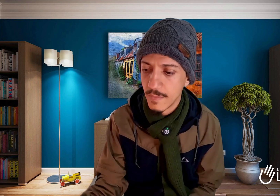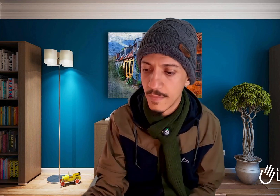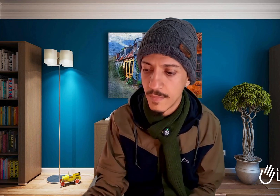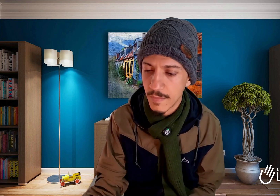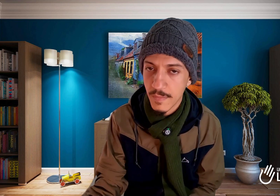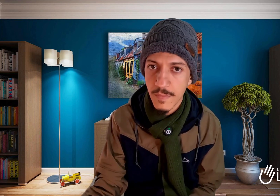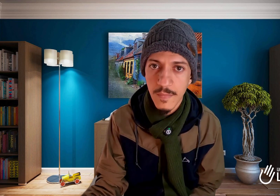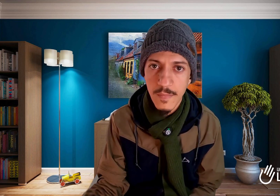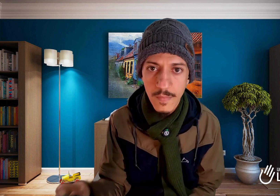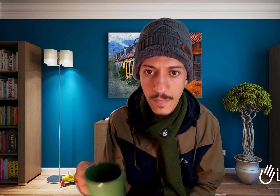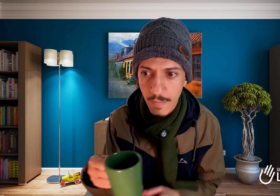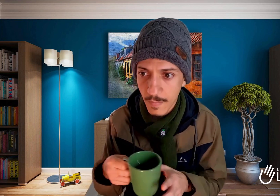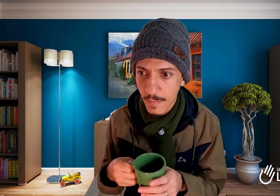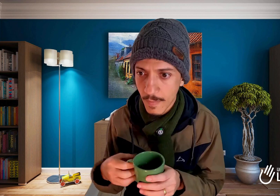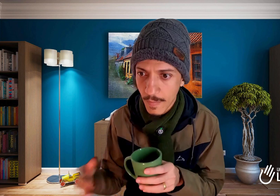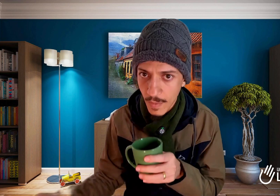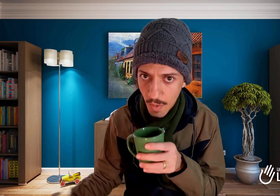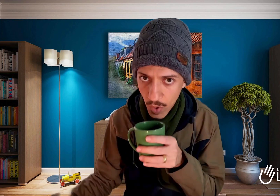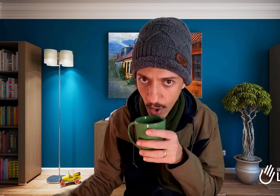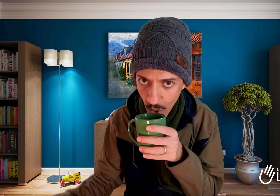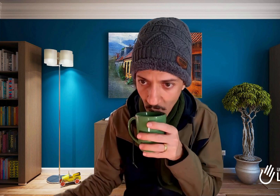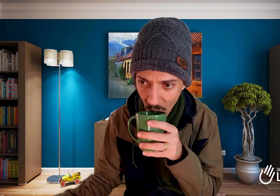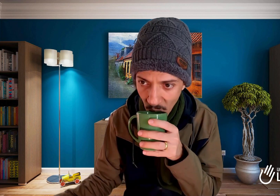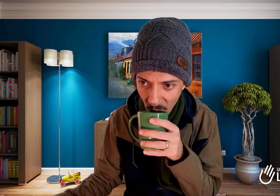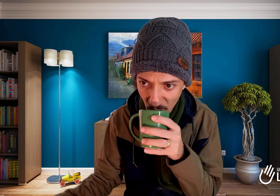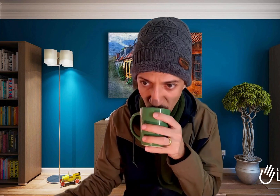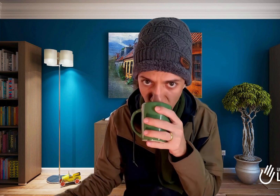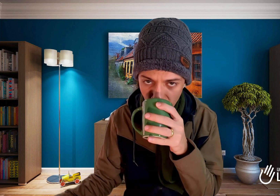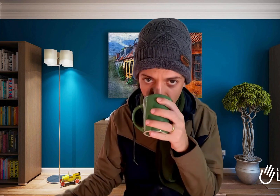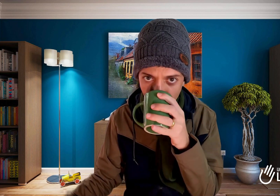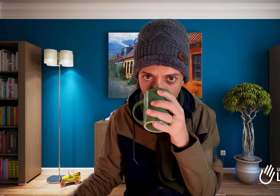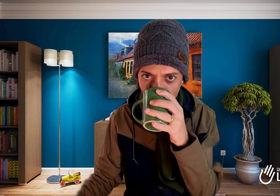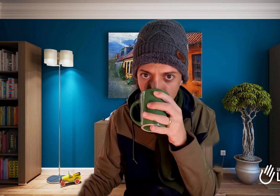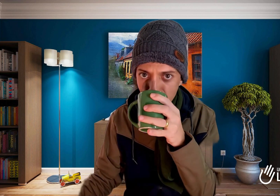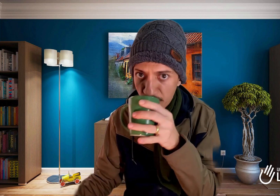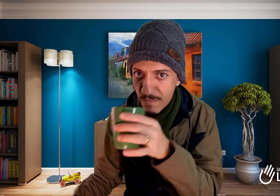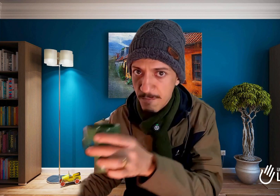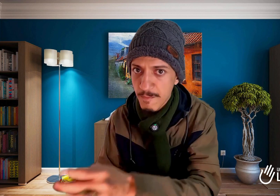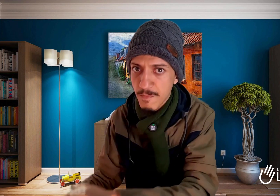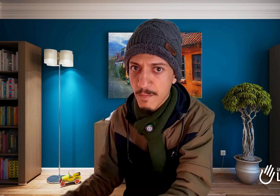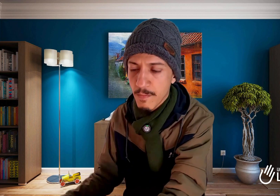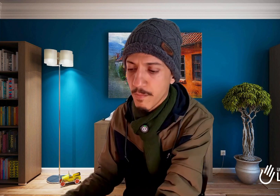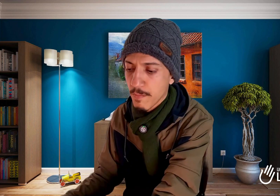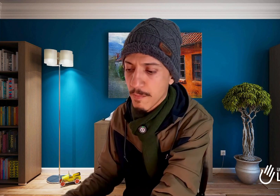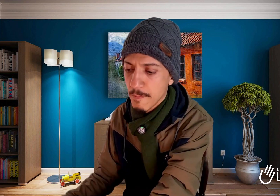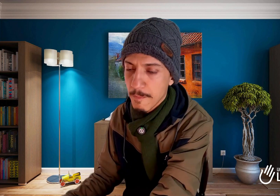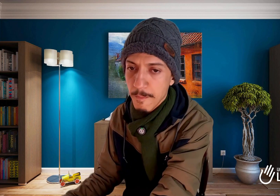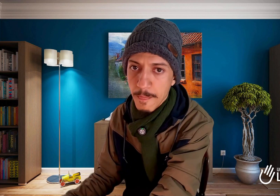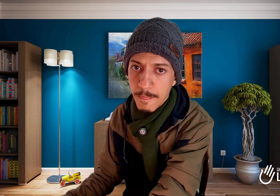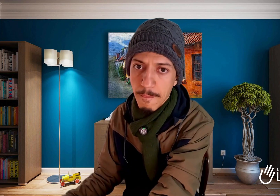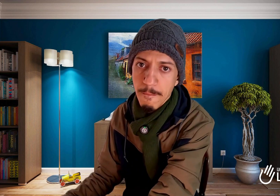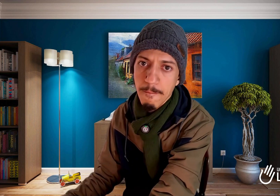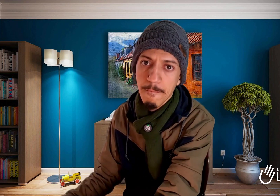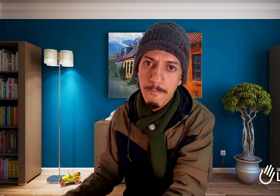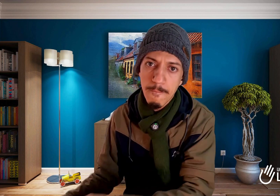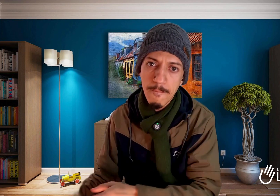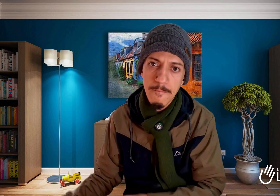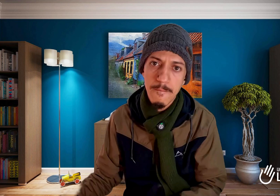A Maria Amélia enviou mensagem no Instagram, perguntou: eu já tenho uma idade